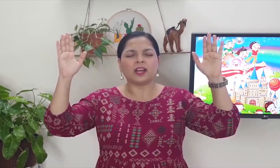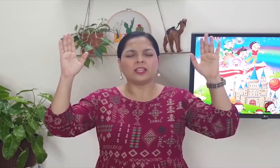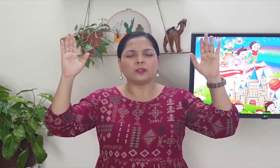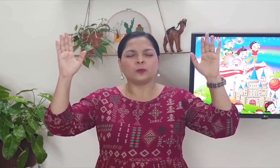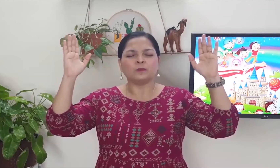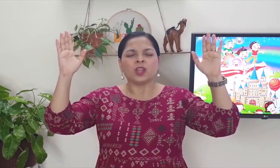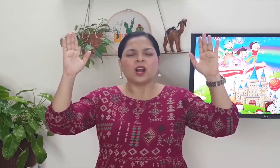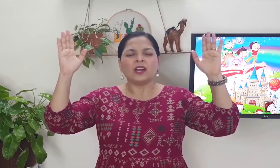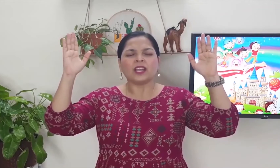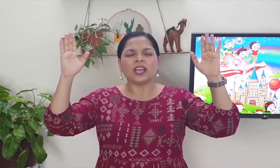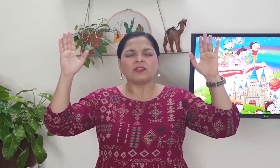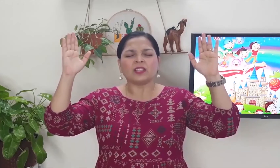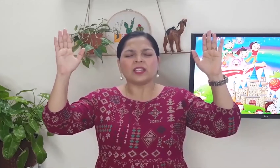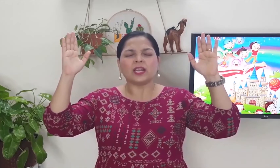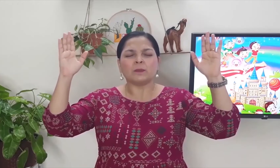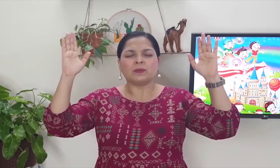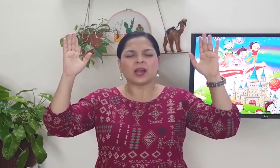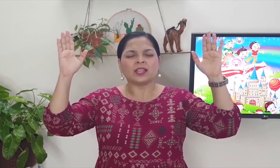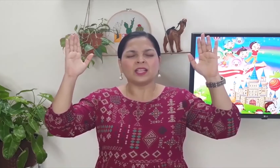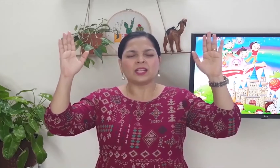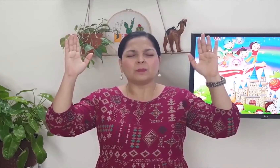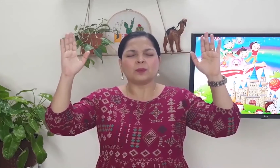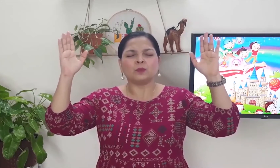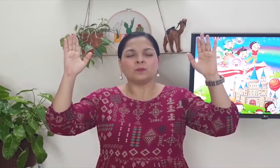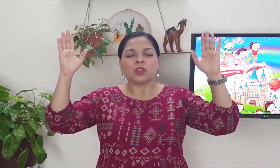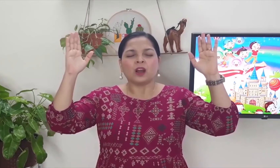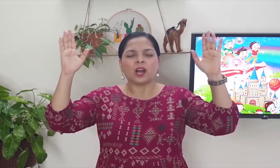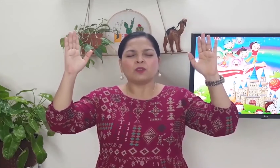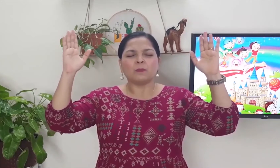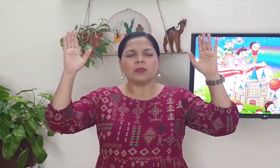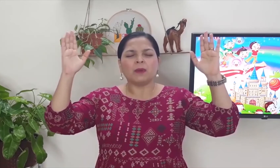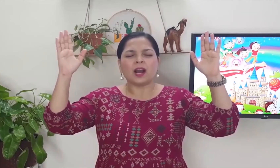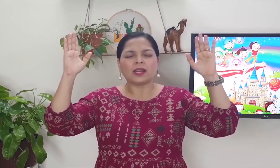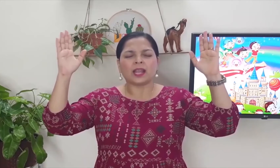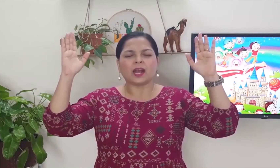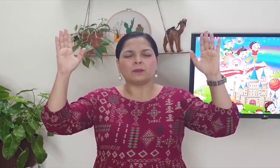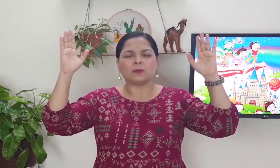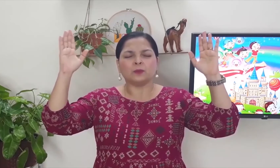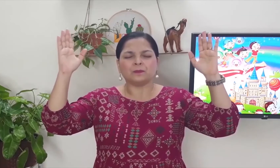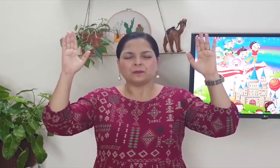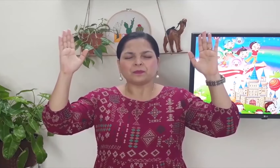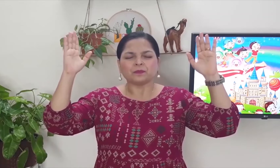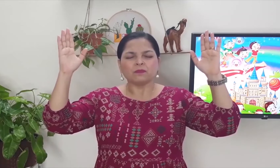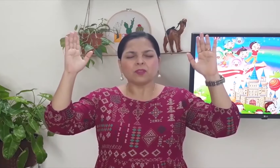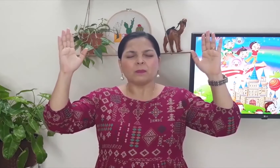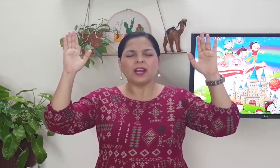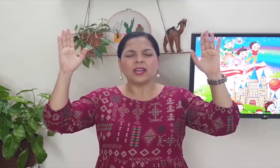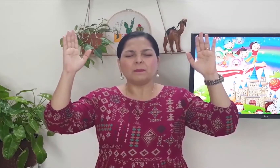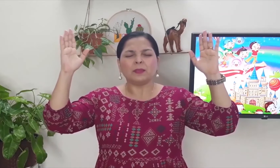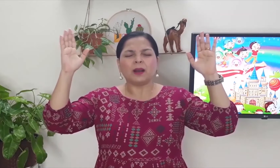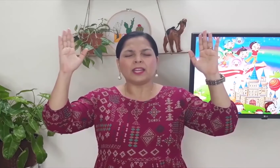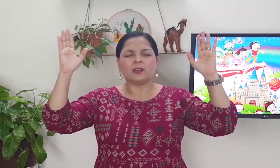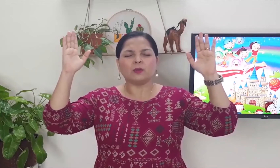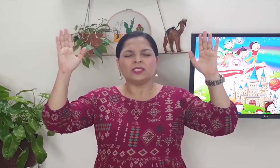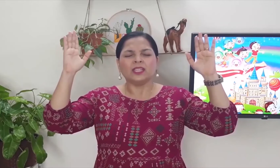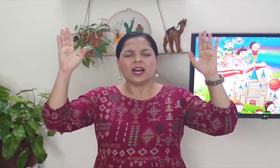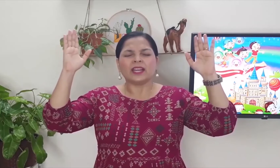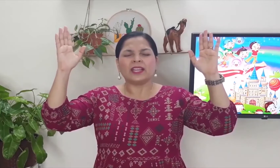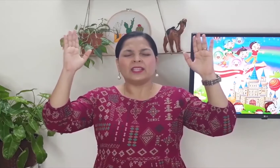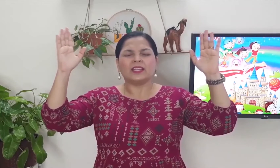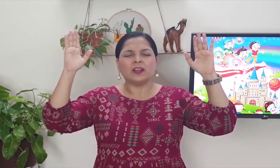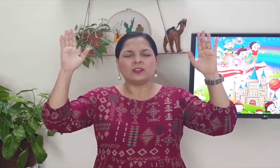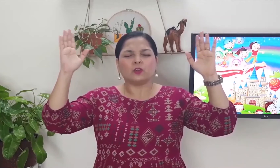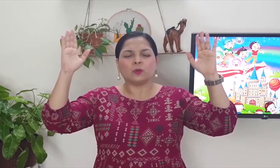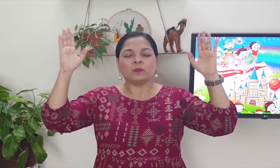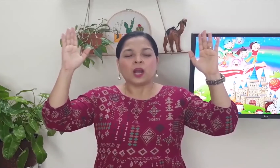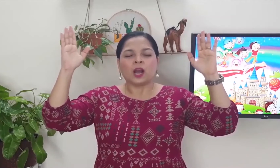सिना दाला सिथी न सोरमा साथा। ओ परमेश्वर पिता, म यस समय प्रार्थना गर्दछु जो पनि बिरामी छ येशुको नाममा। ओ प्रभु,